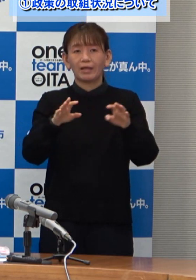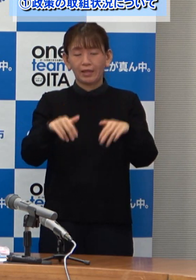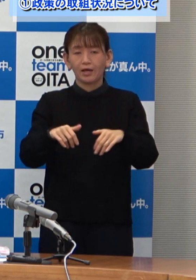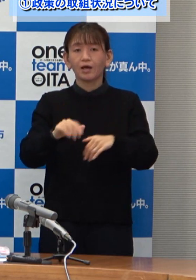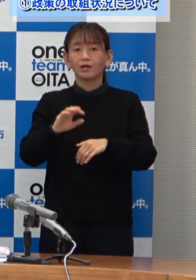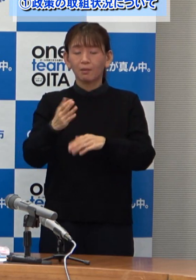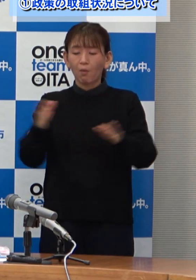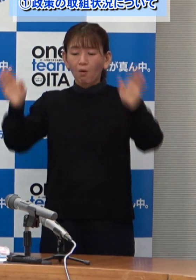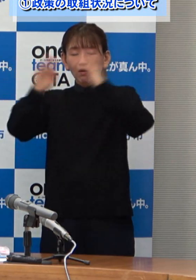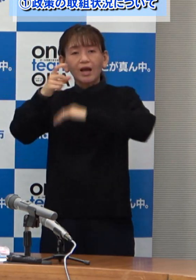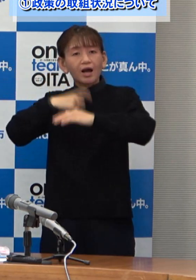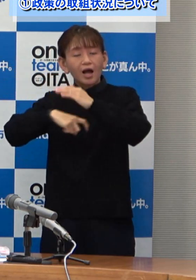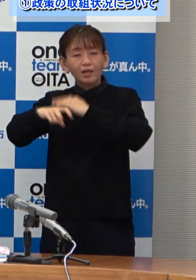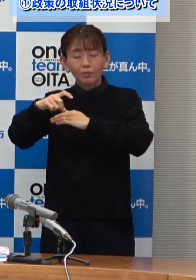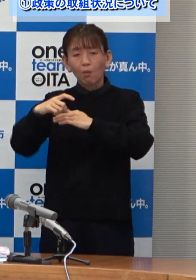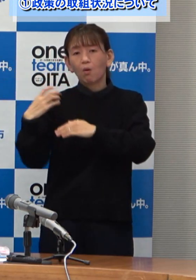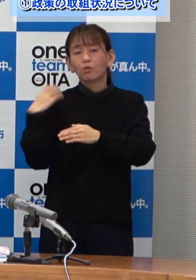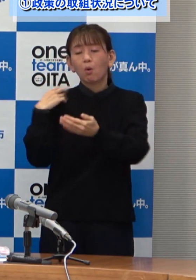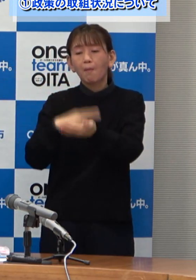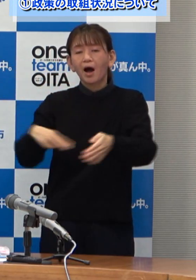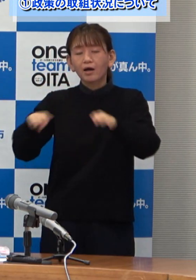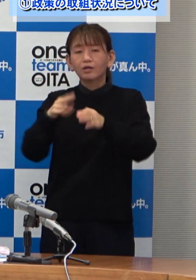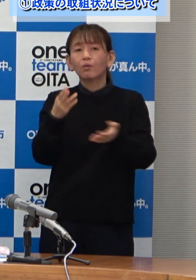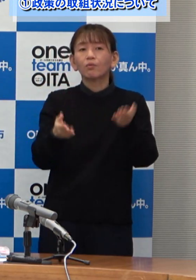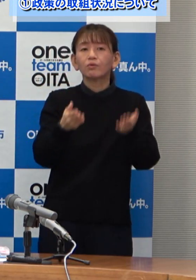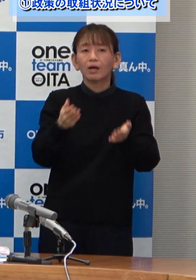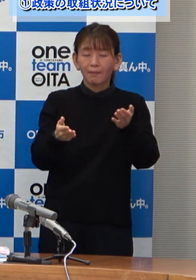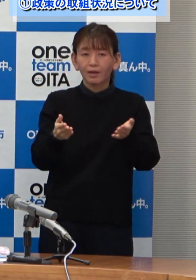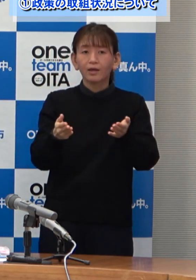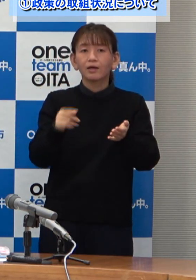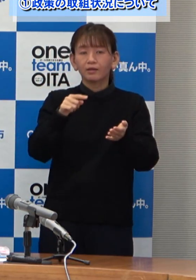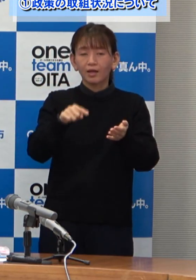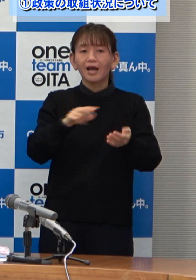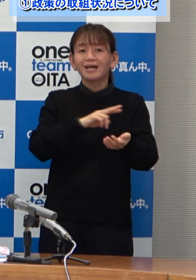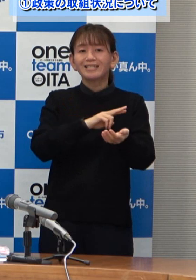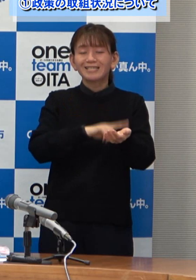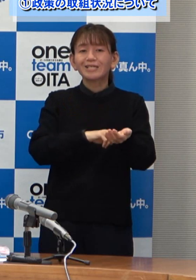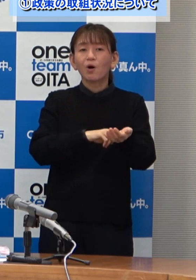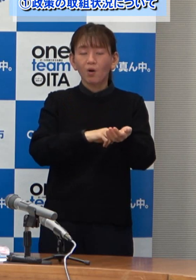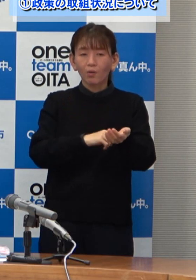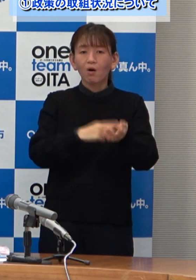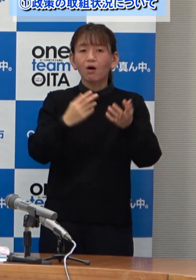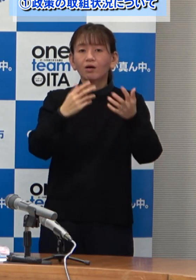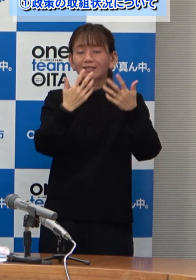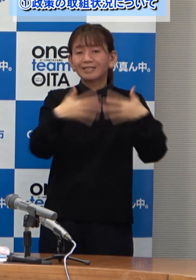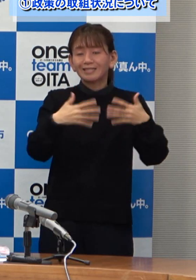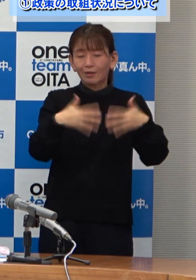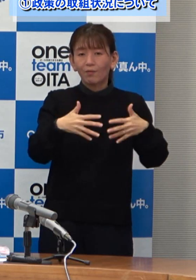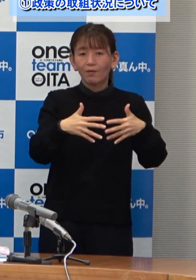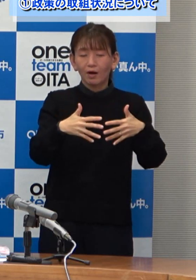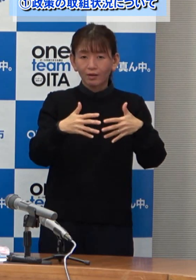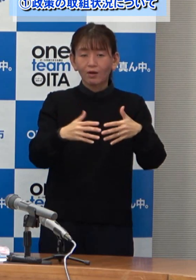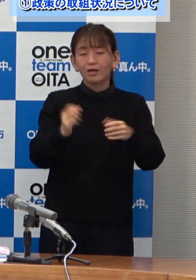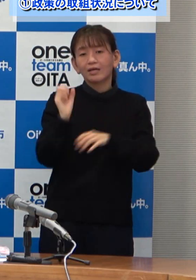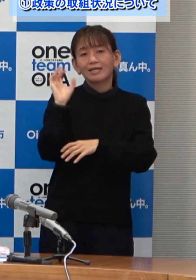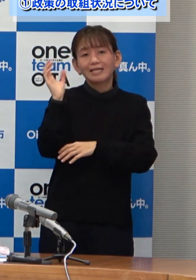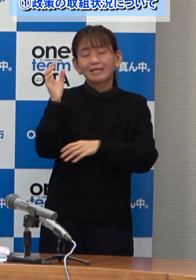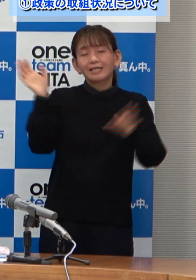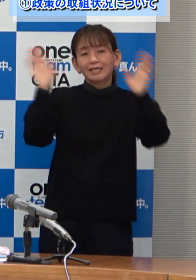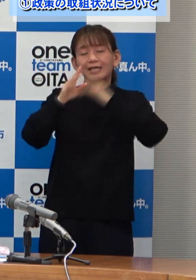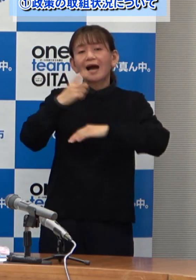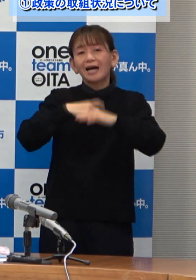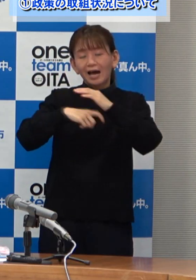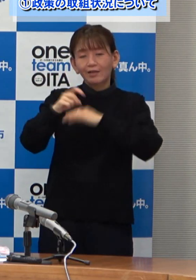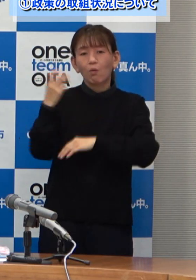登板位と比べてえ医療資源を集約し地域の拠点制となる夜間休刊センターを望む